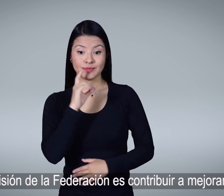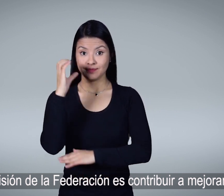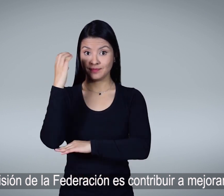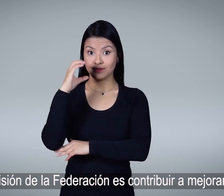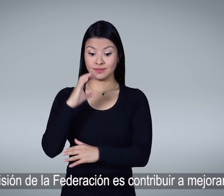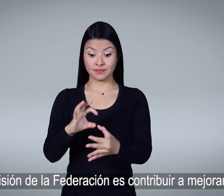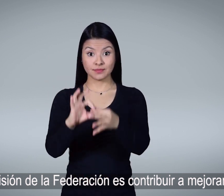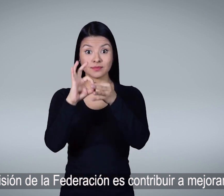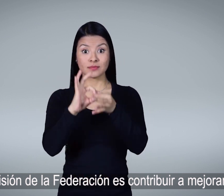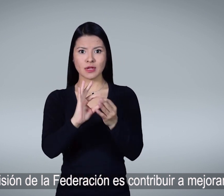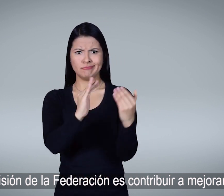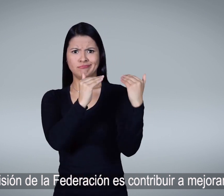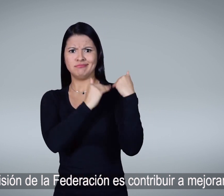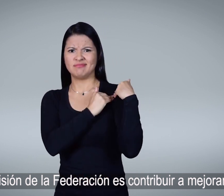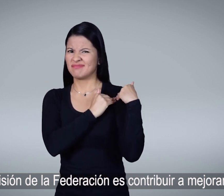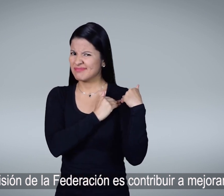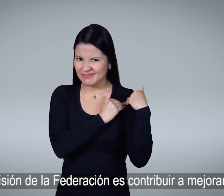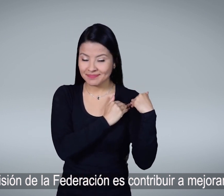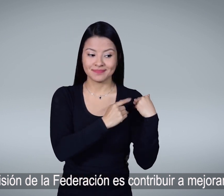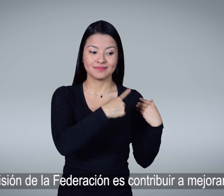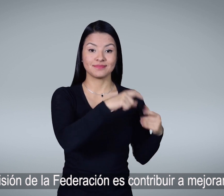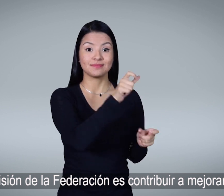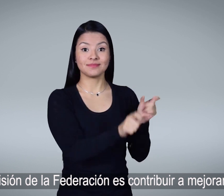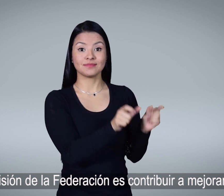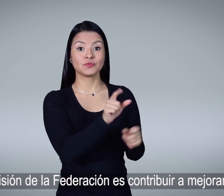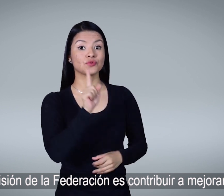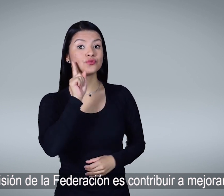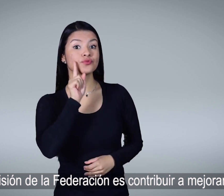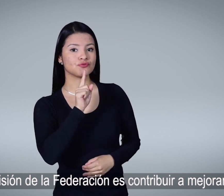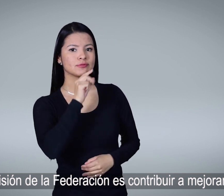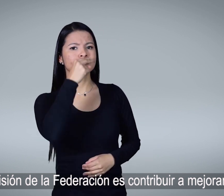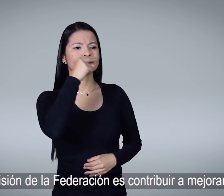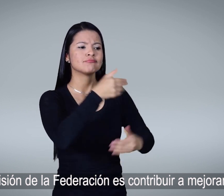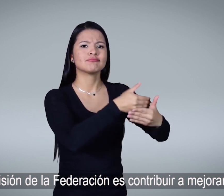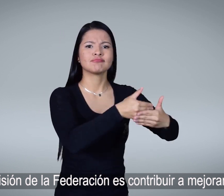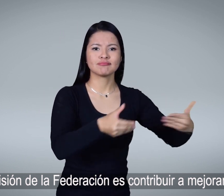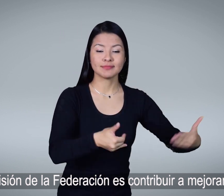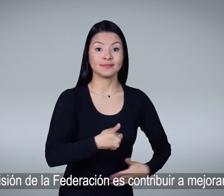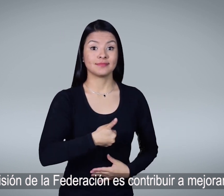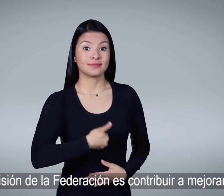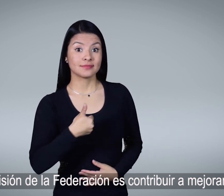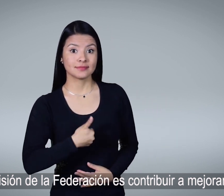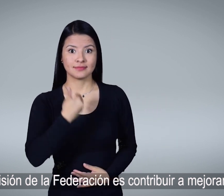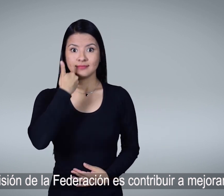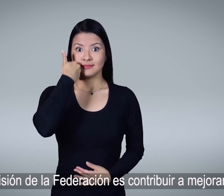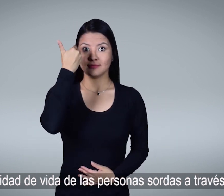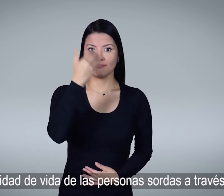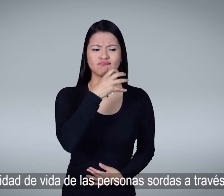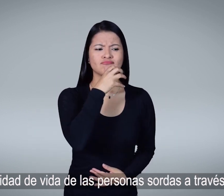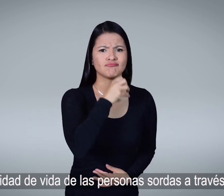La misión de la federación es contribuir a mejorar la